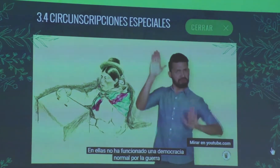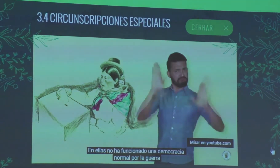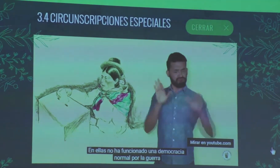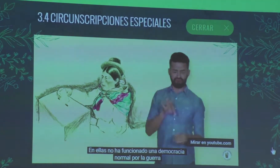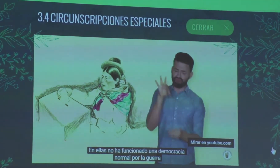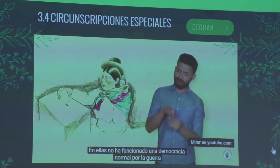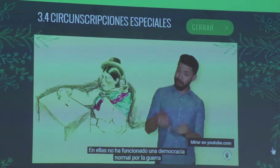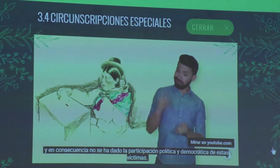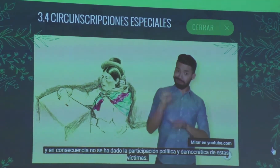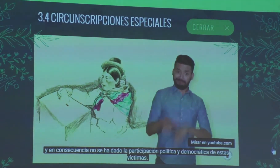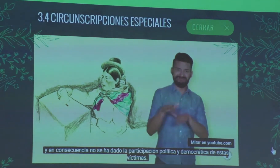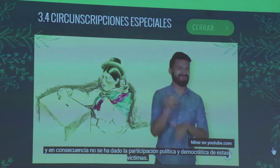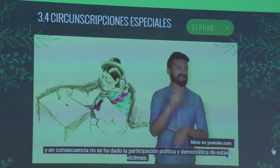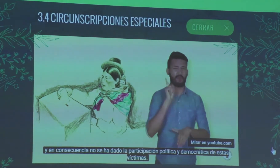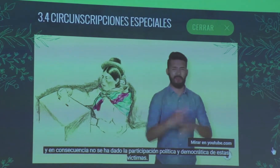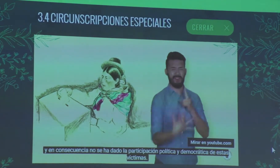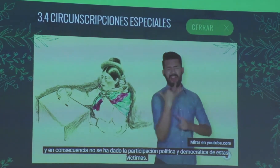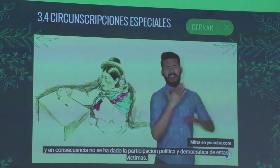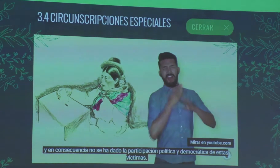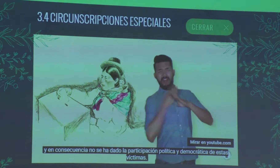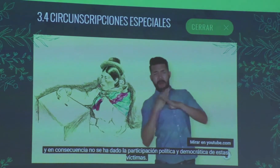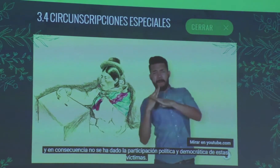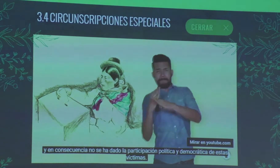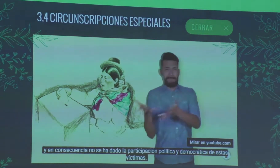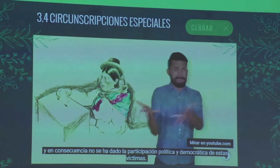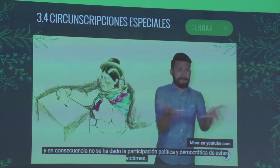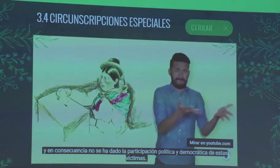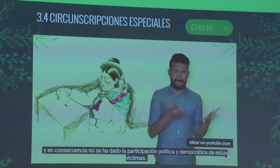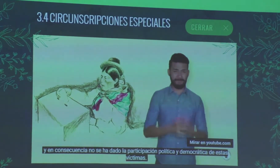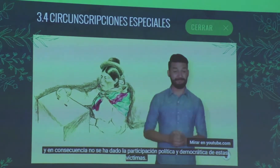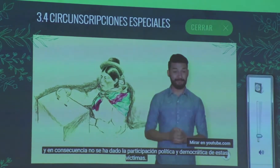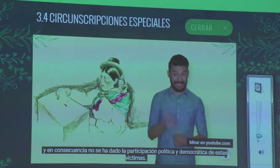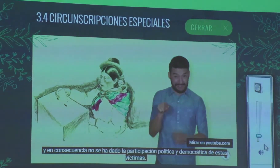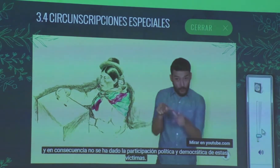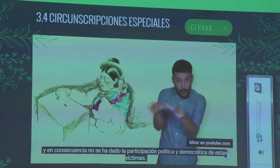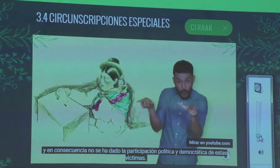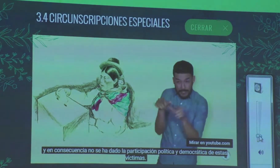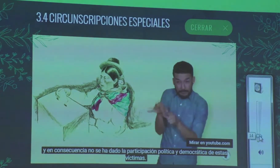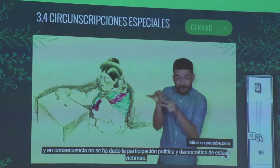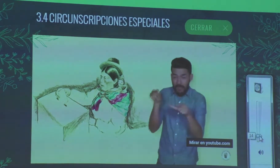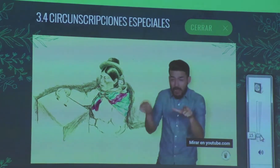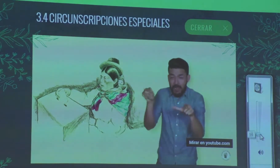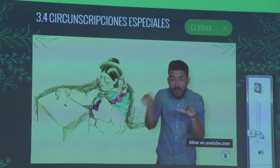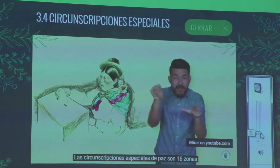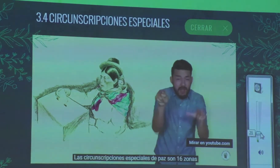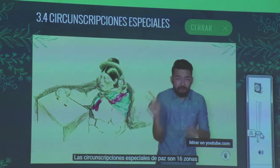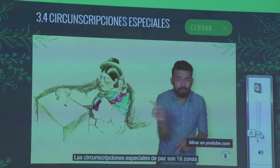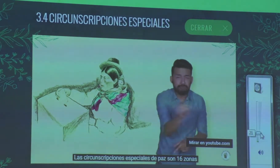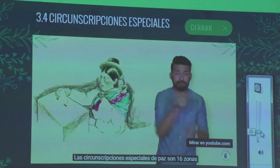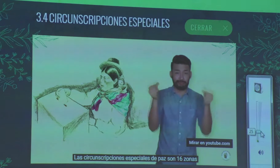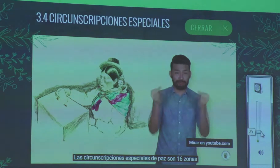Normal por la guerra y en consecuencia no se ha dado la participación política y democrática de estas víctimas.